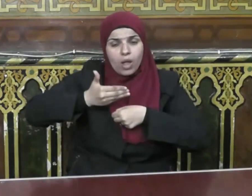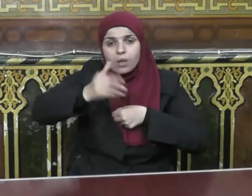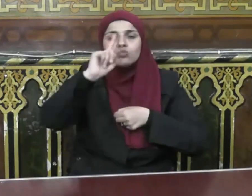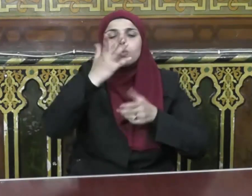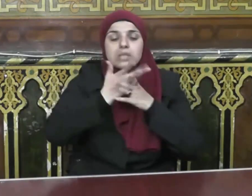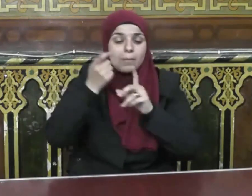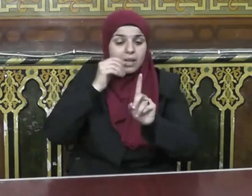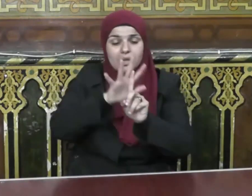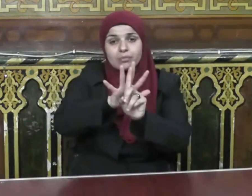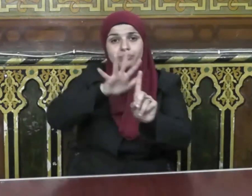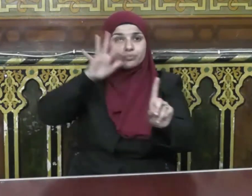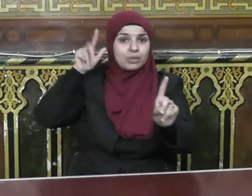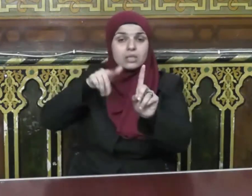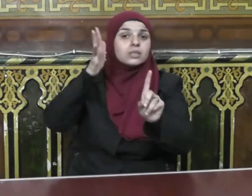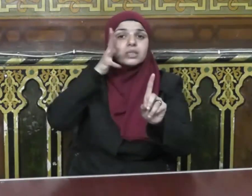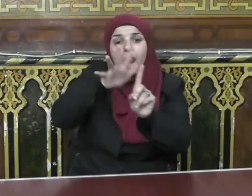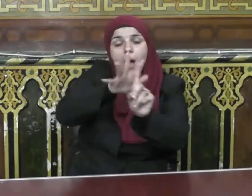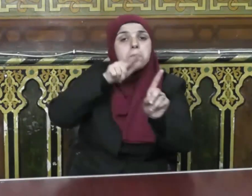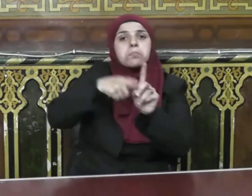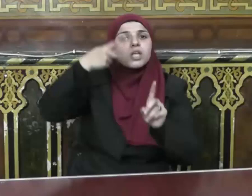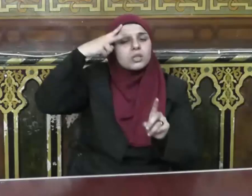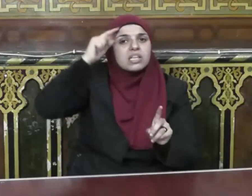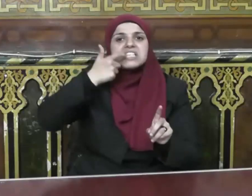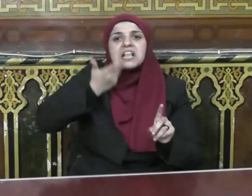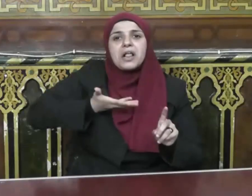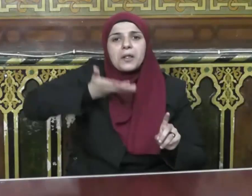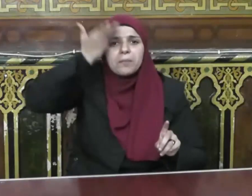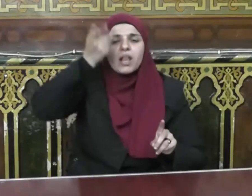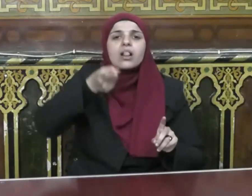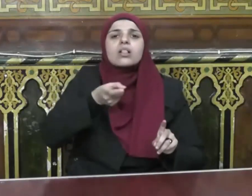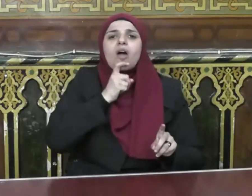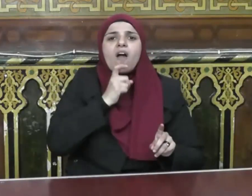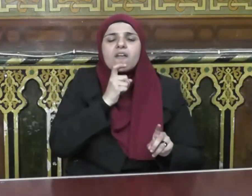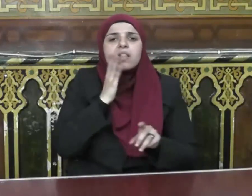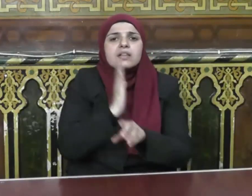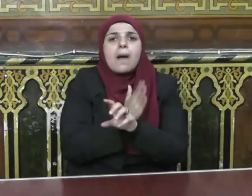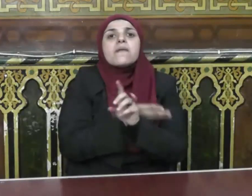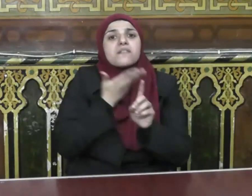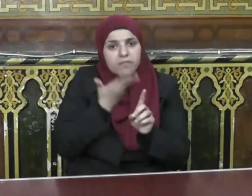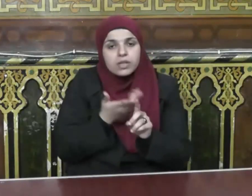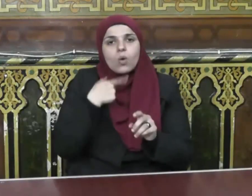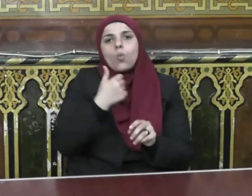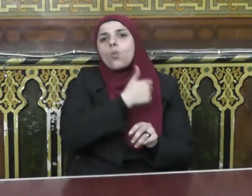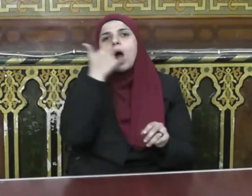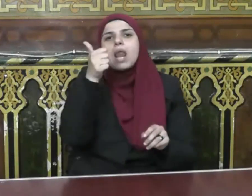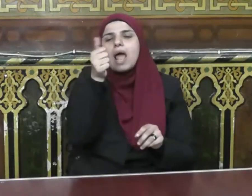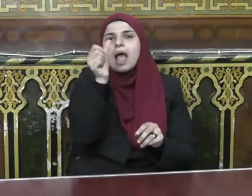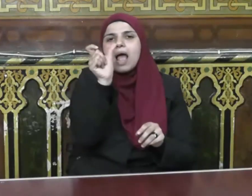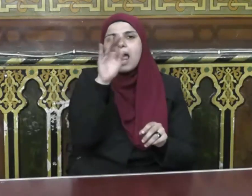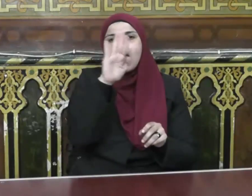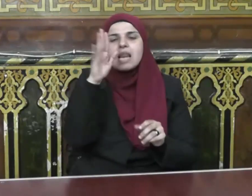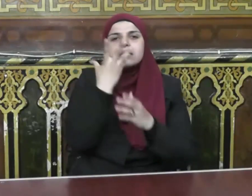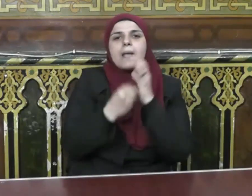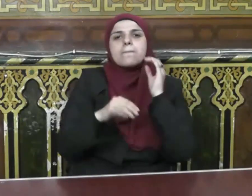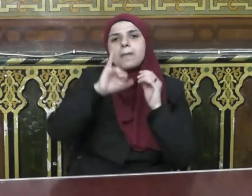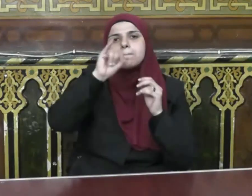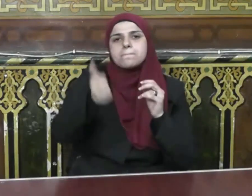وراءك الكبير والضعيف وذو الحاجة. وعن أنس بن مالك رضي الله عنه